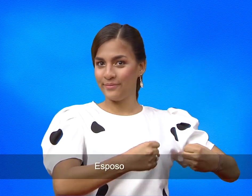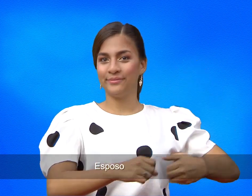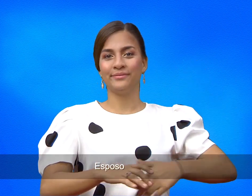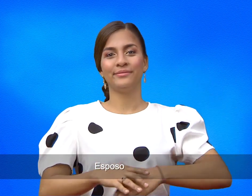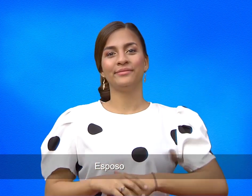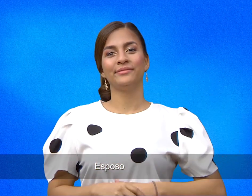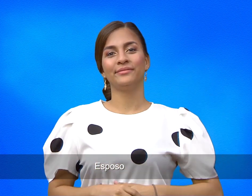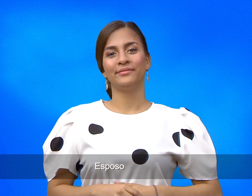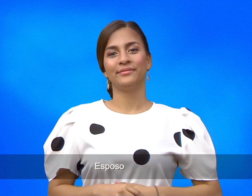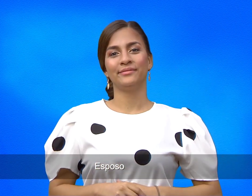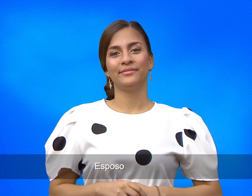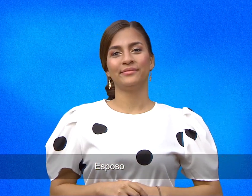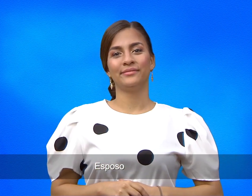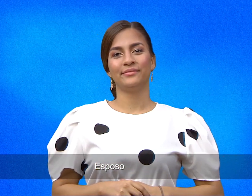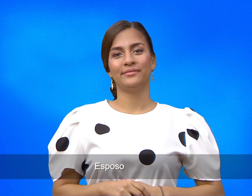Esposo.